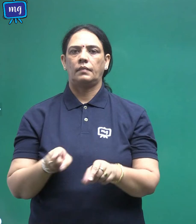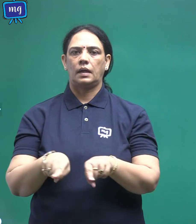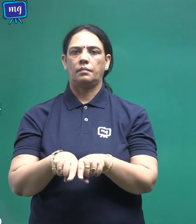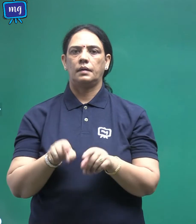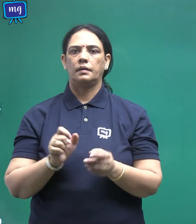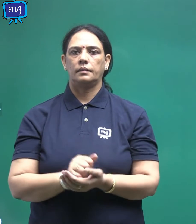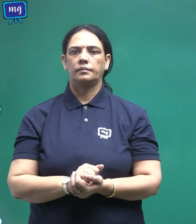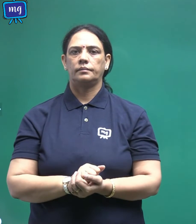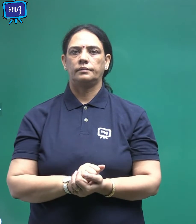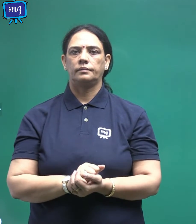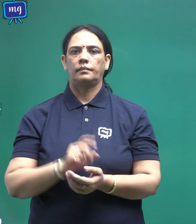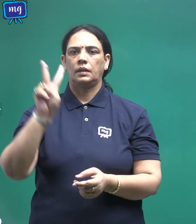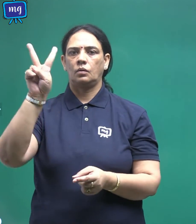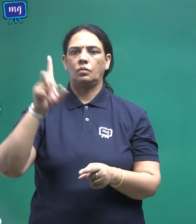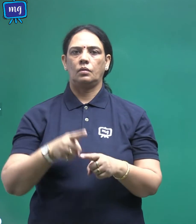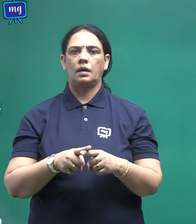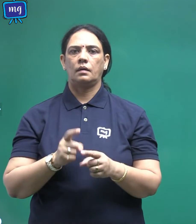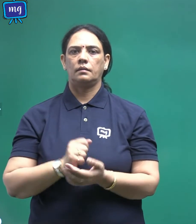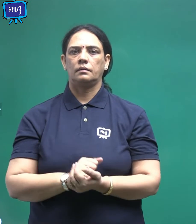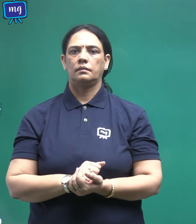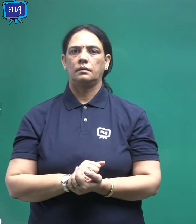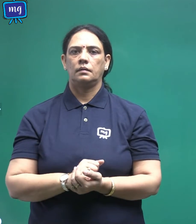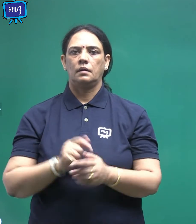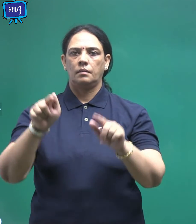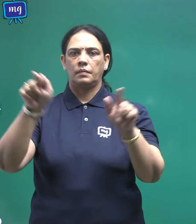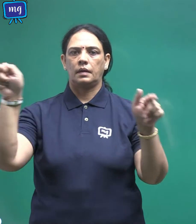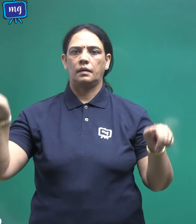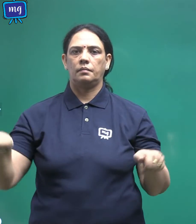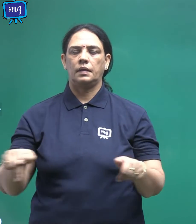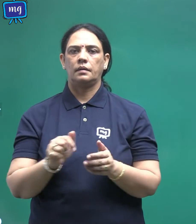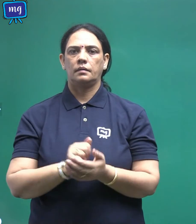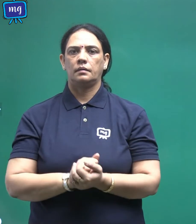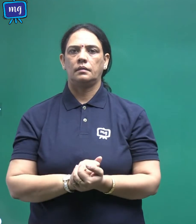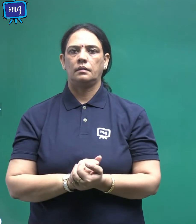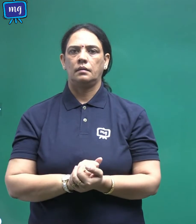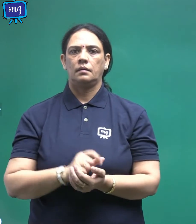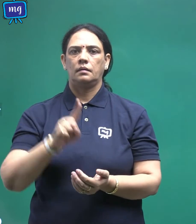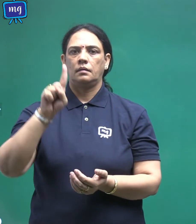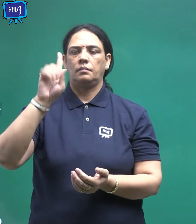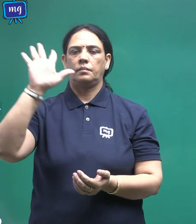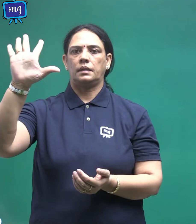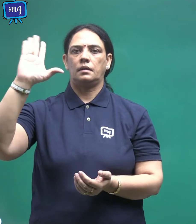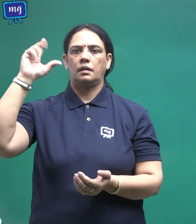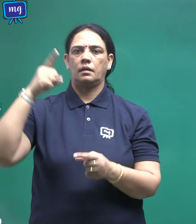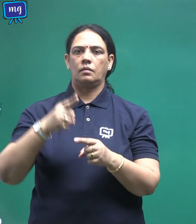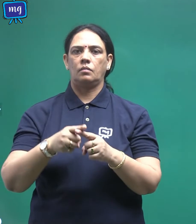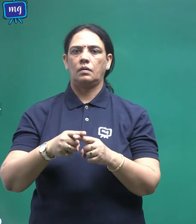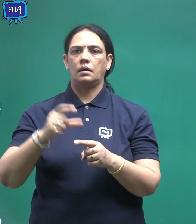बराबर 2 गुणा ब्रैकेट में 15 गुणा 10